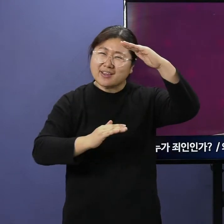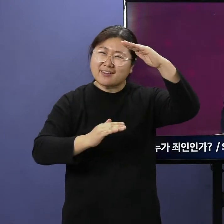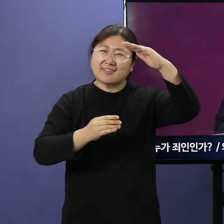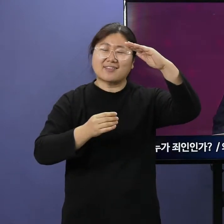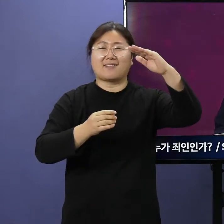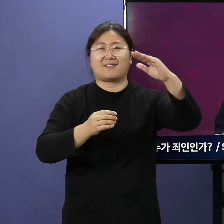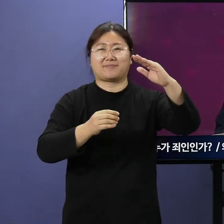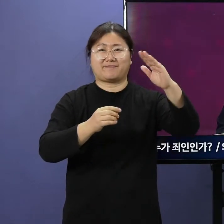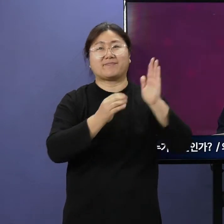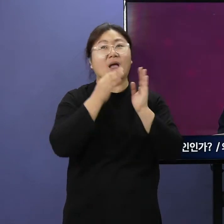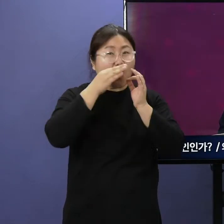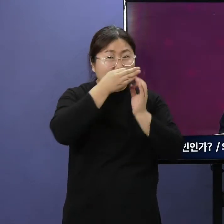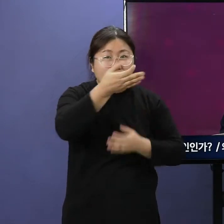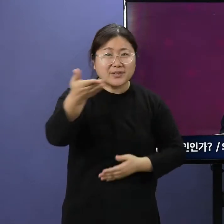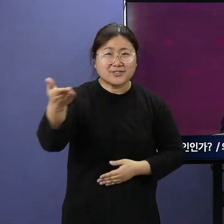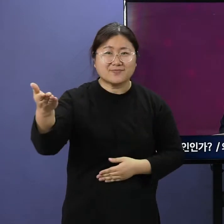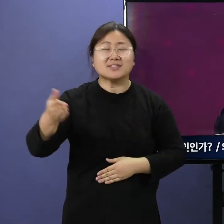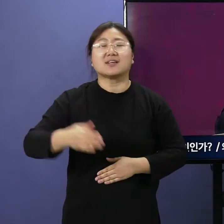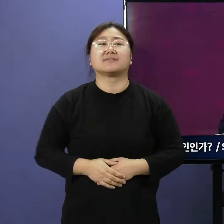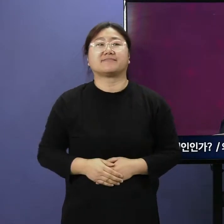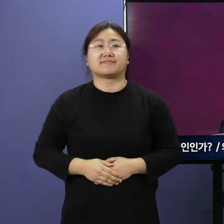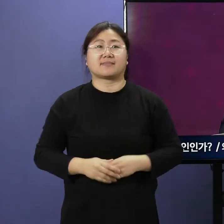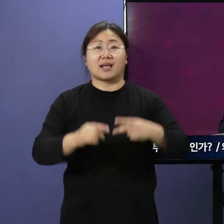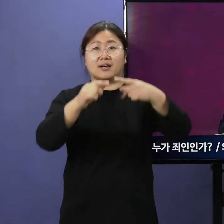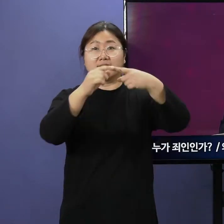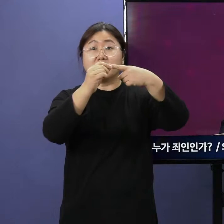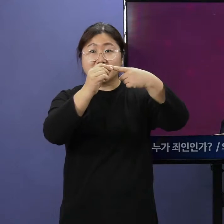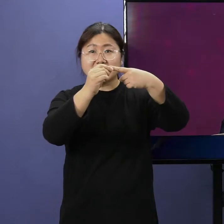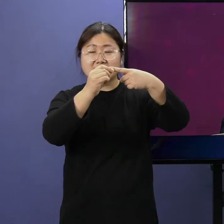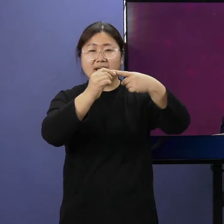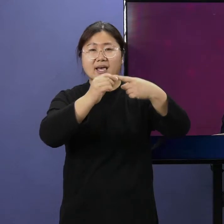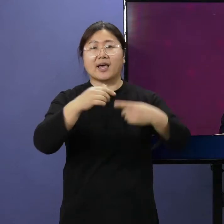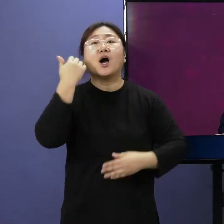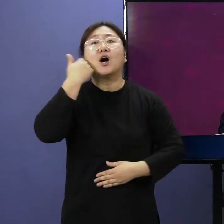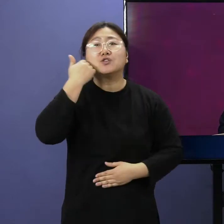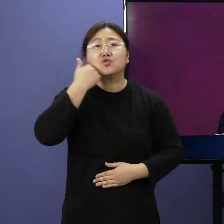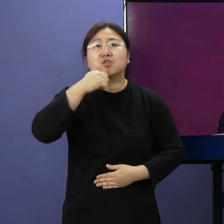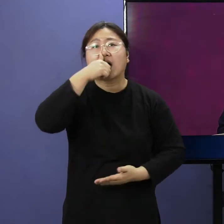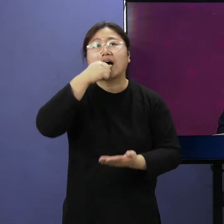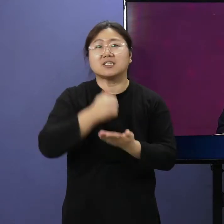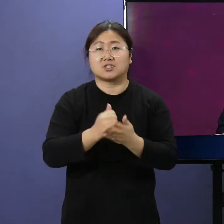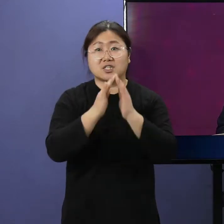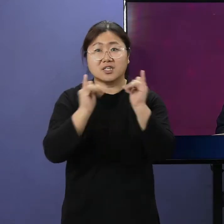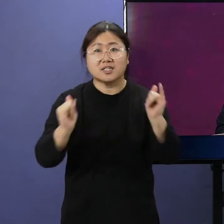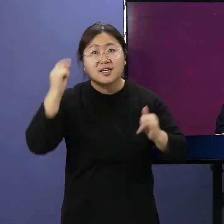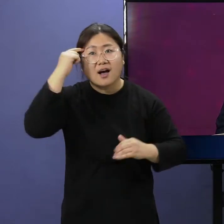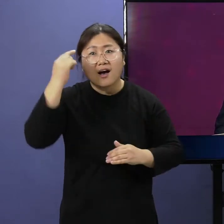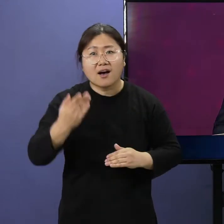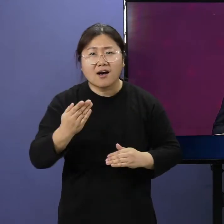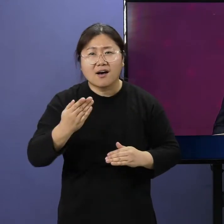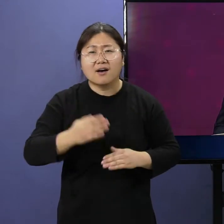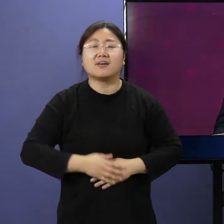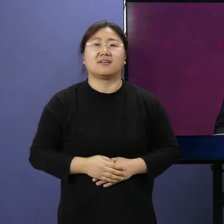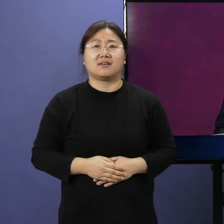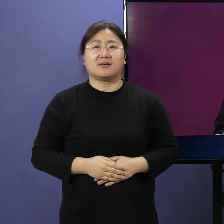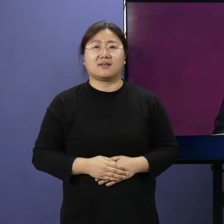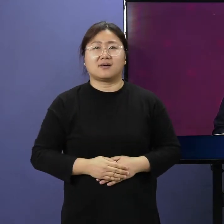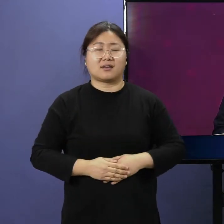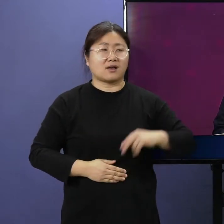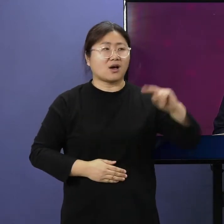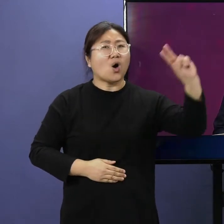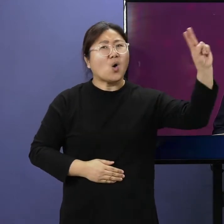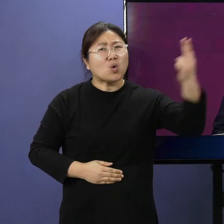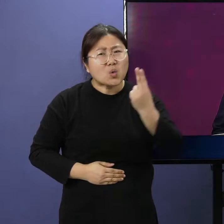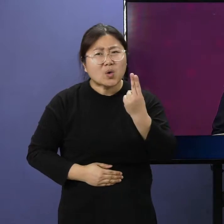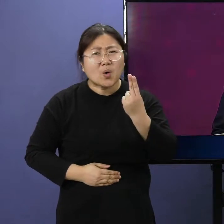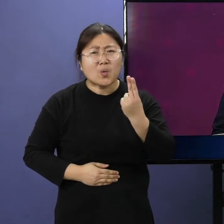자, 첫 번째 질문입니다. 누가 죄인인가? 여러분, 돌아온 탕자의 내용을 여러분